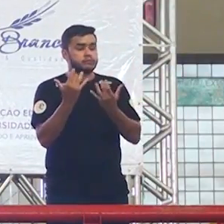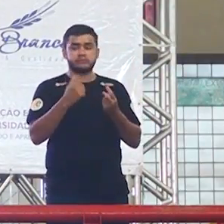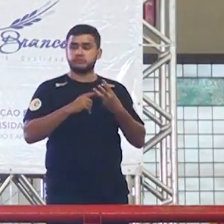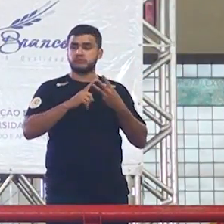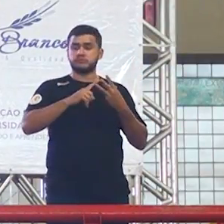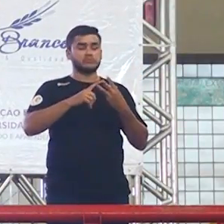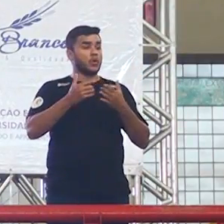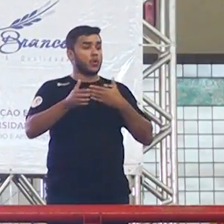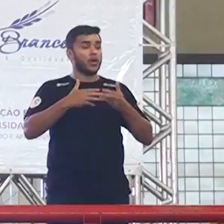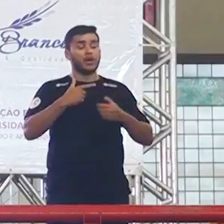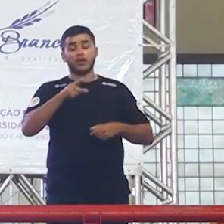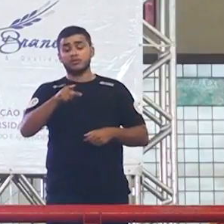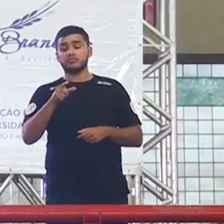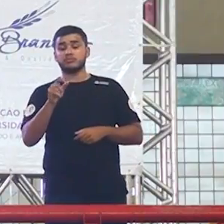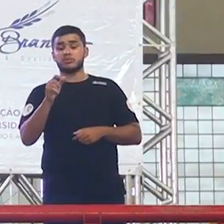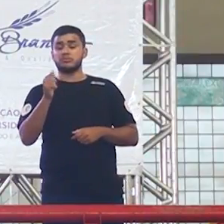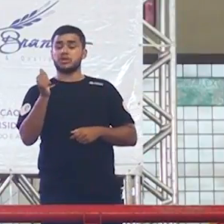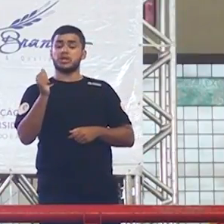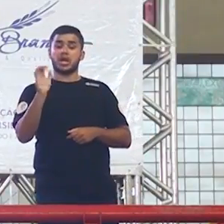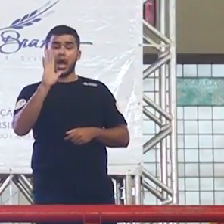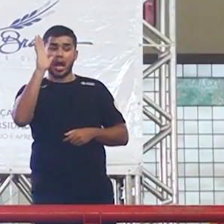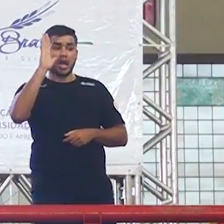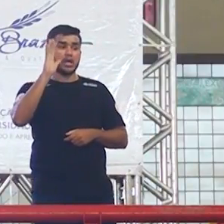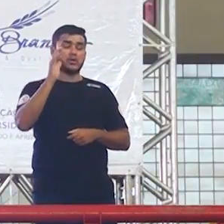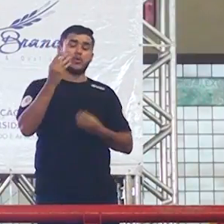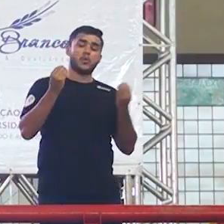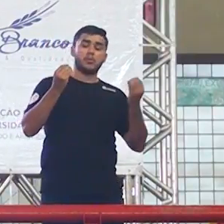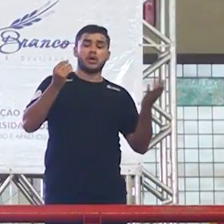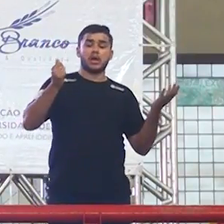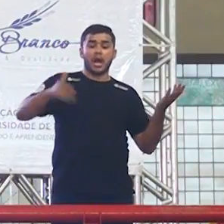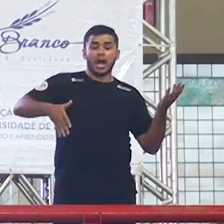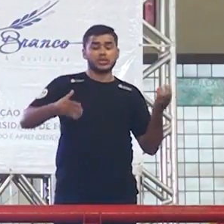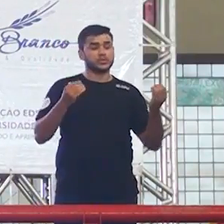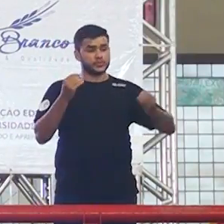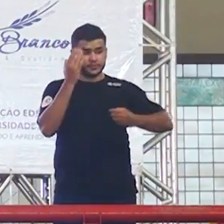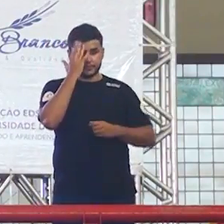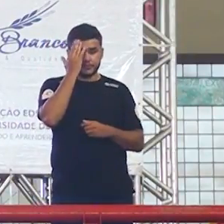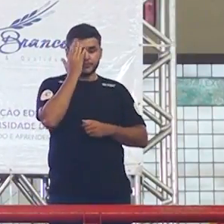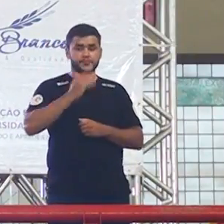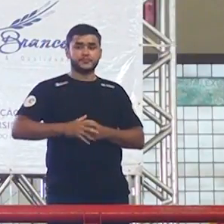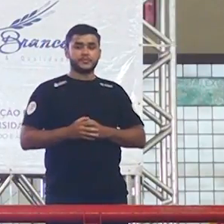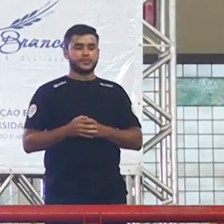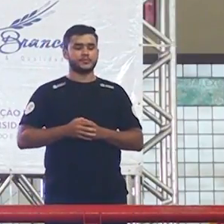você saber se gasta ou não gasta muita energia. Vamos lá. Atenção.